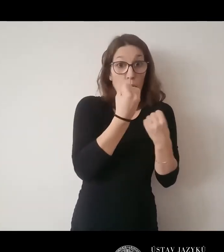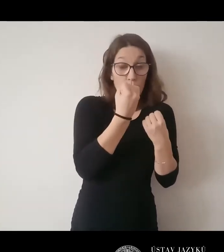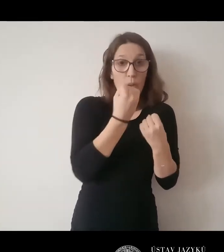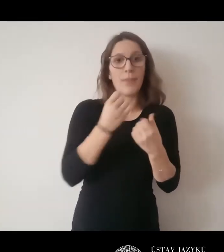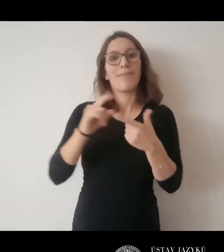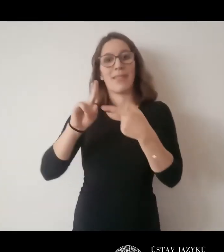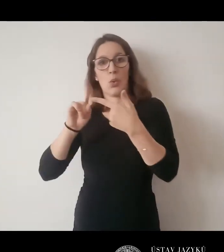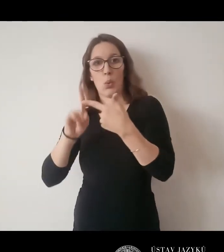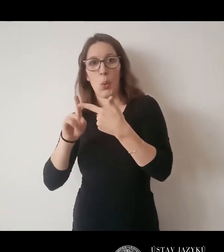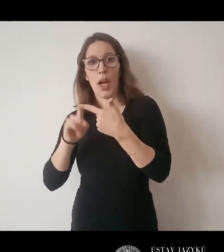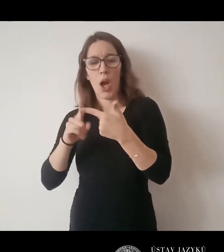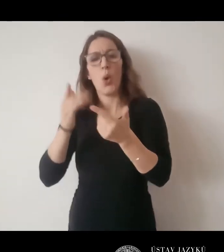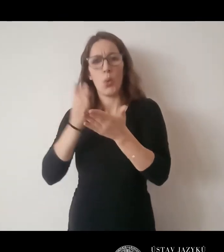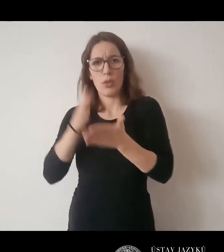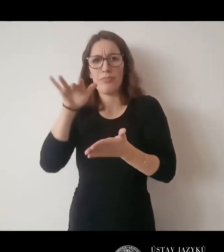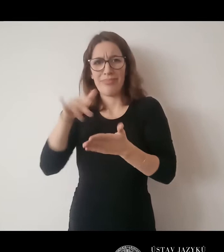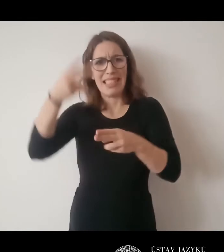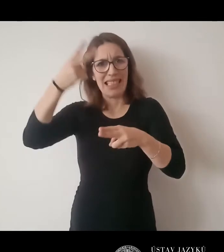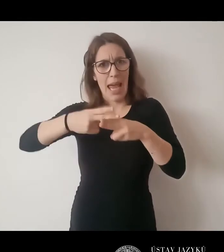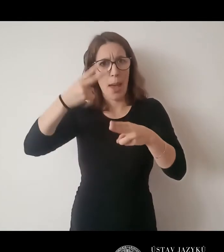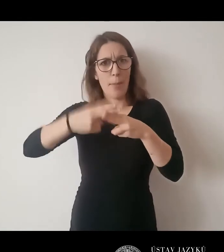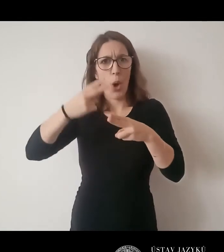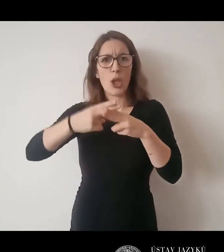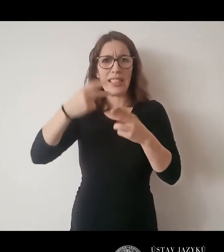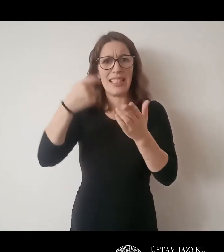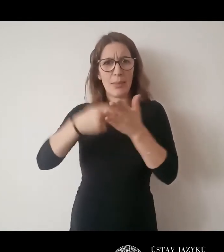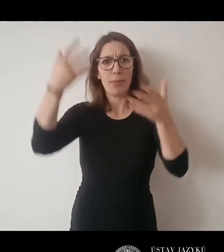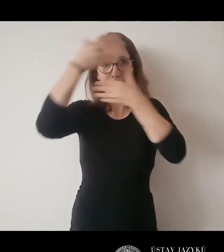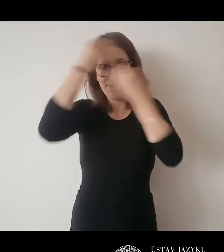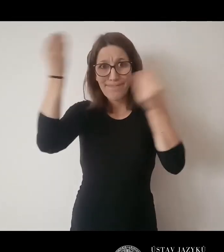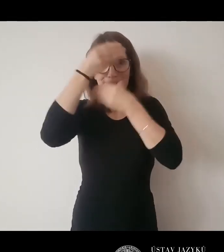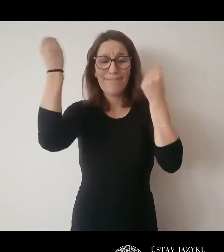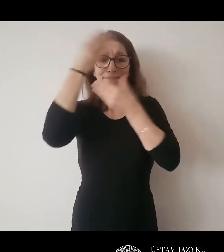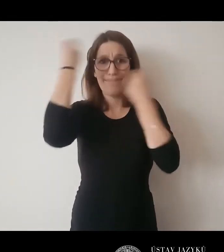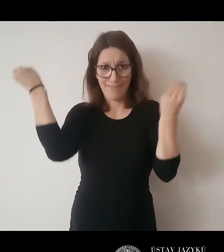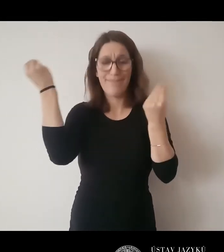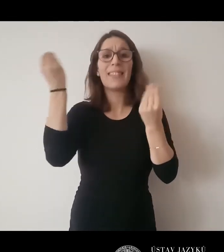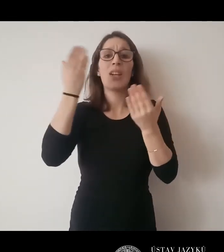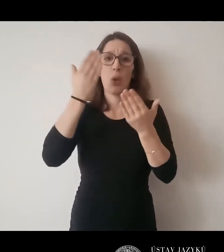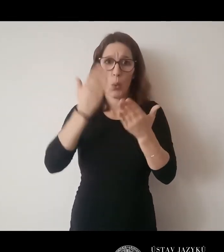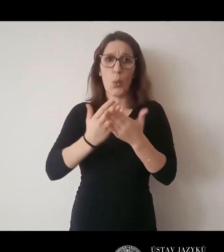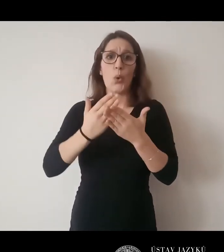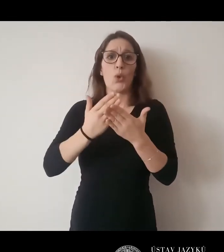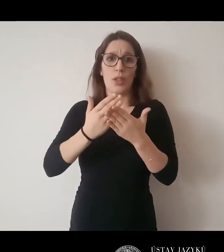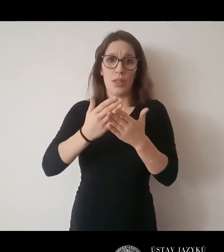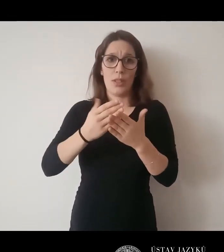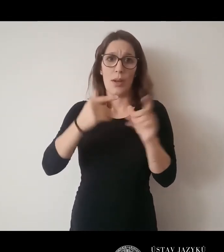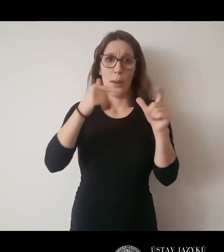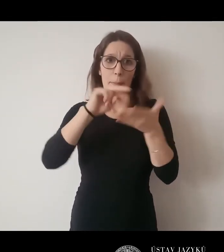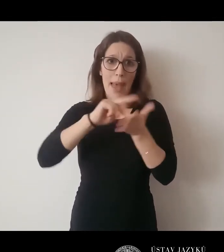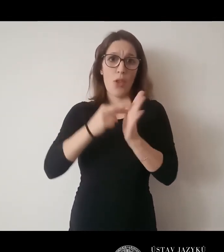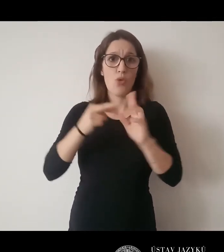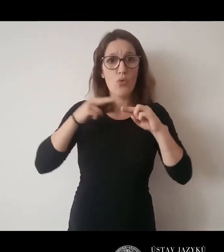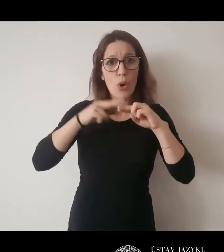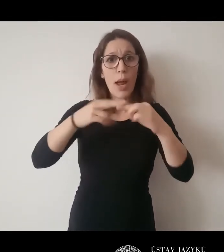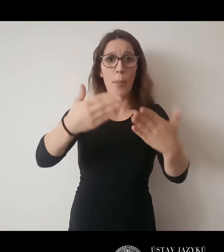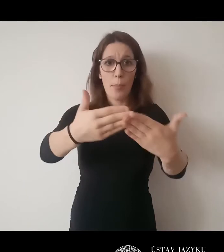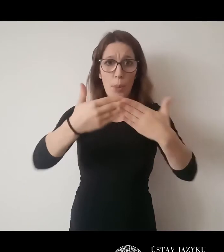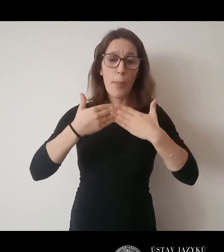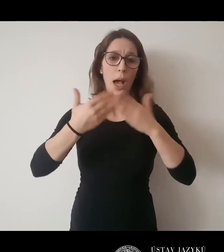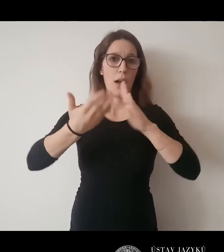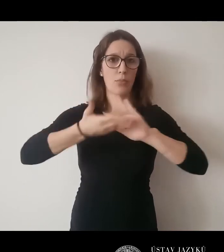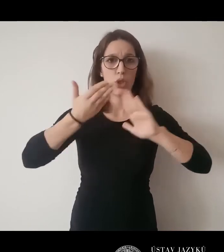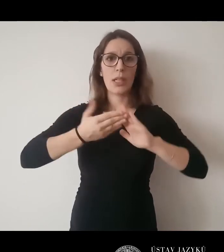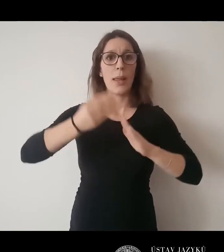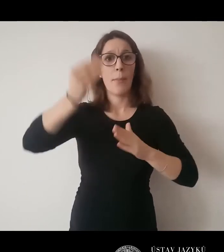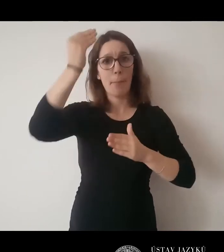například Alzheimerovou nemocí, kde EEG biofeedback pomáhá právě s narušenými kognitivními funkcemi, kde opět do